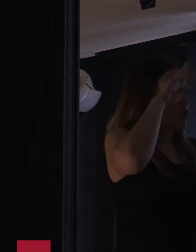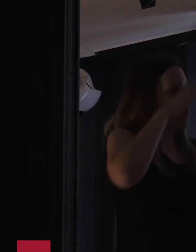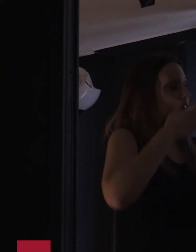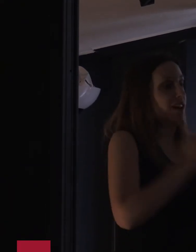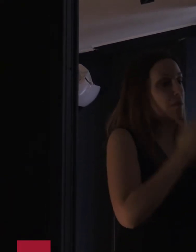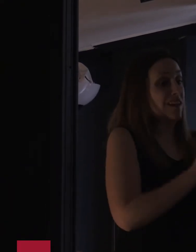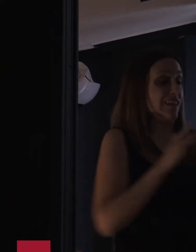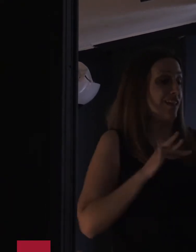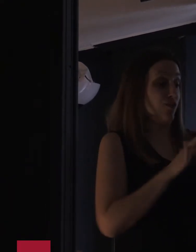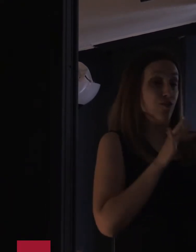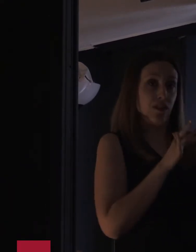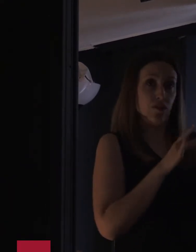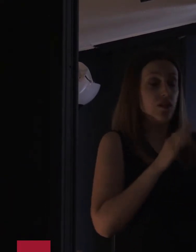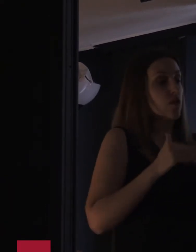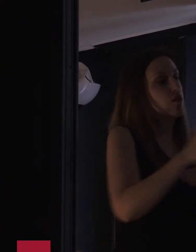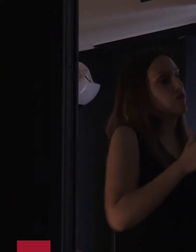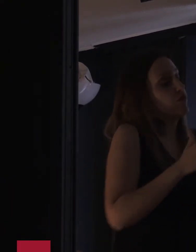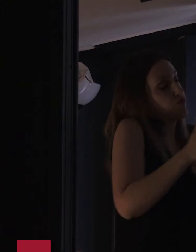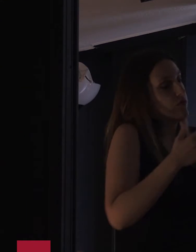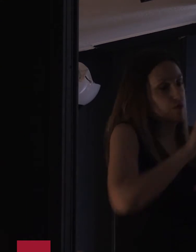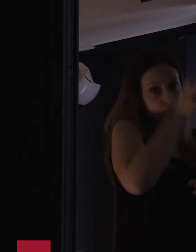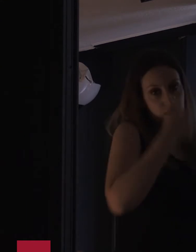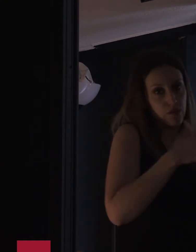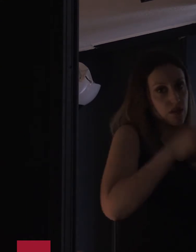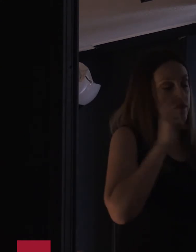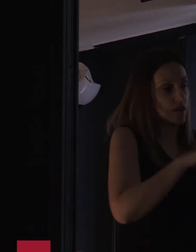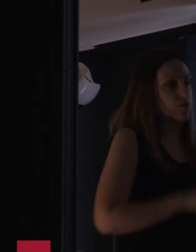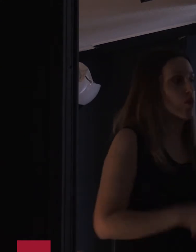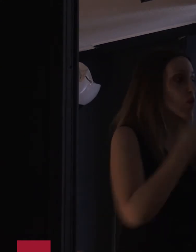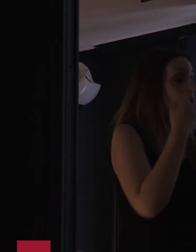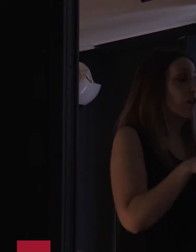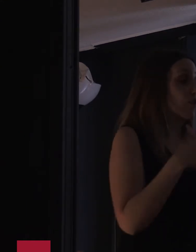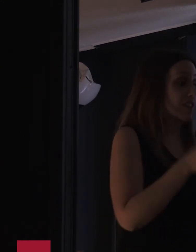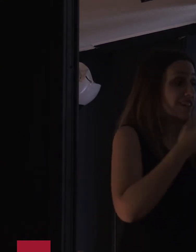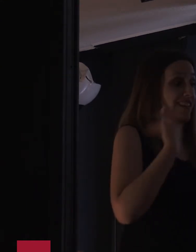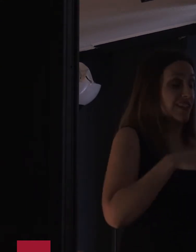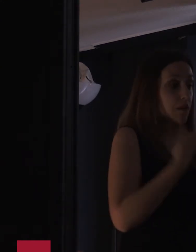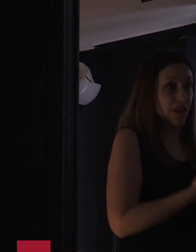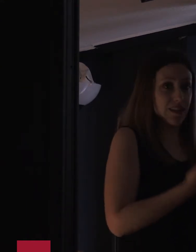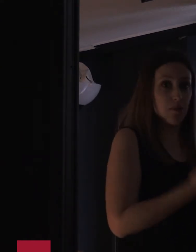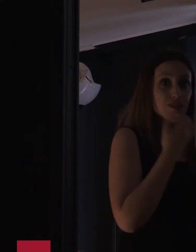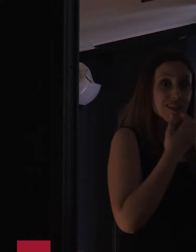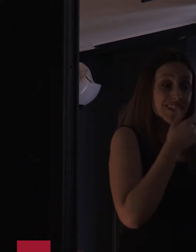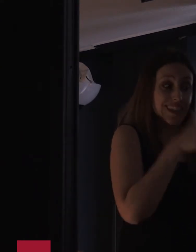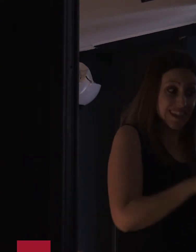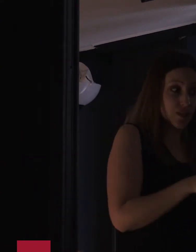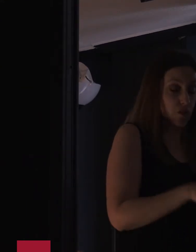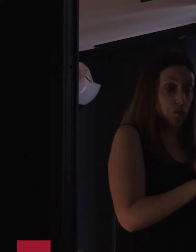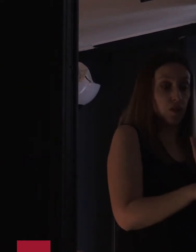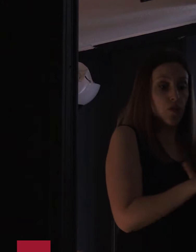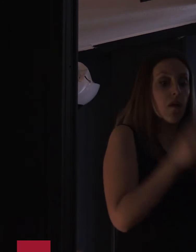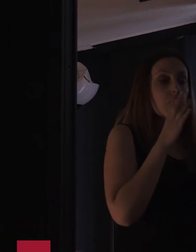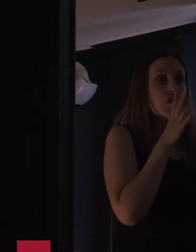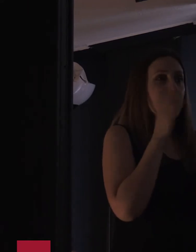en el futuro tendremos que resolver otras cosas. De hecho, una de las cosas que ya nos estamos planteando es, si esto sigue adelante, porque parece que hay